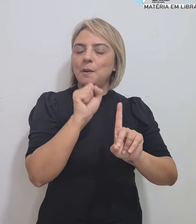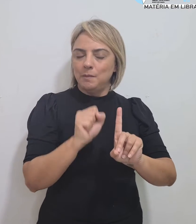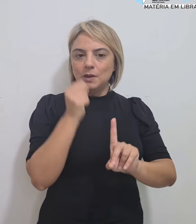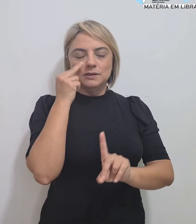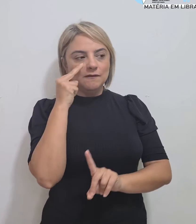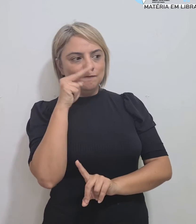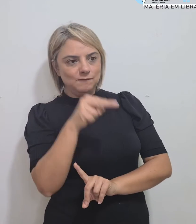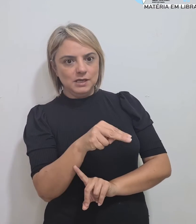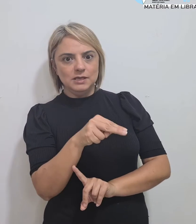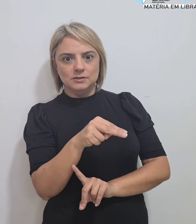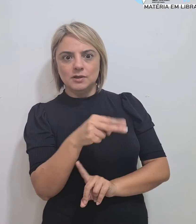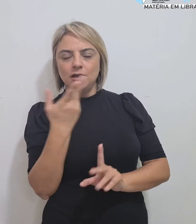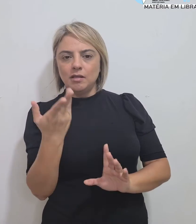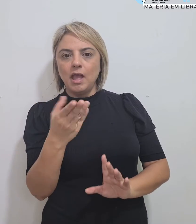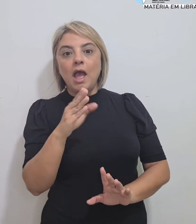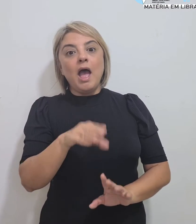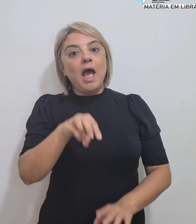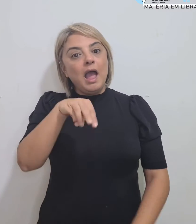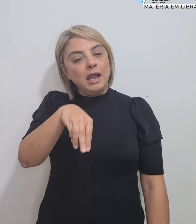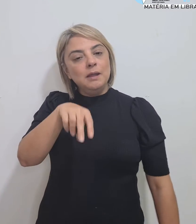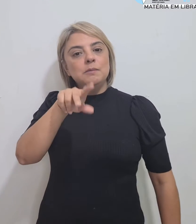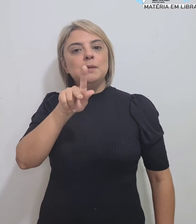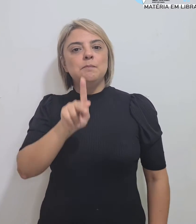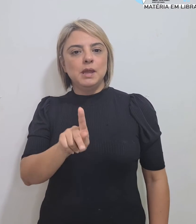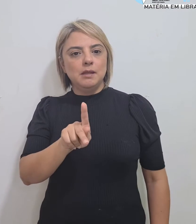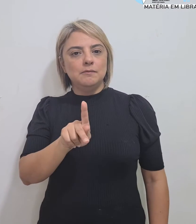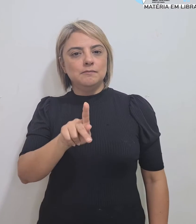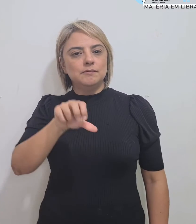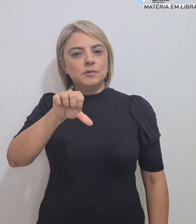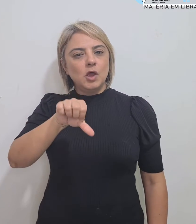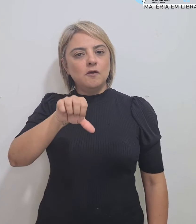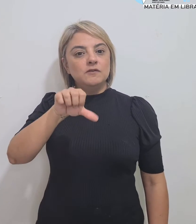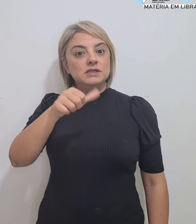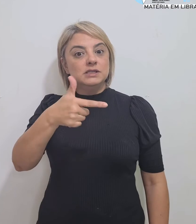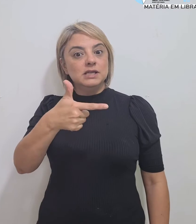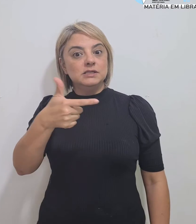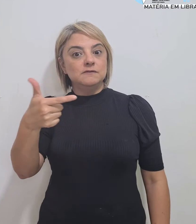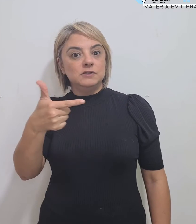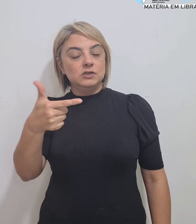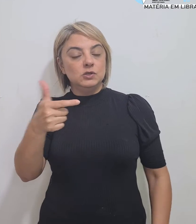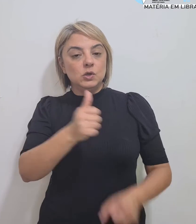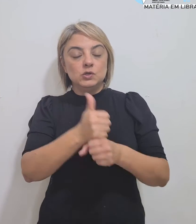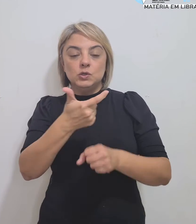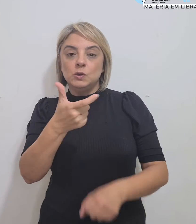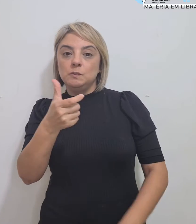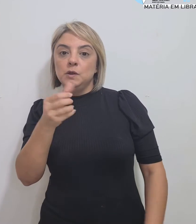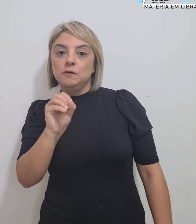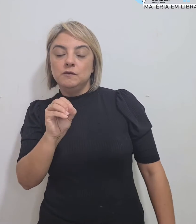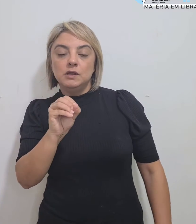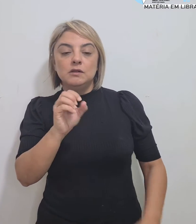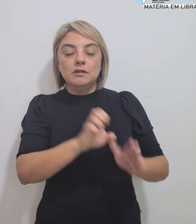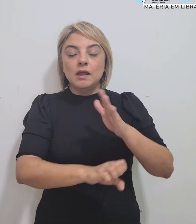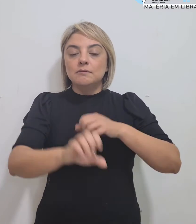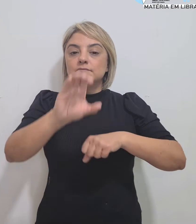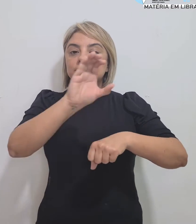pode ser verificado por meio da medida provisória MP 922 de 2020, da Emenda